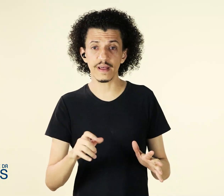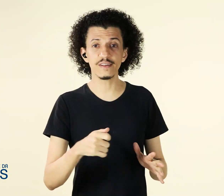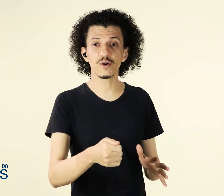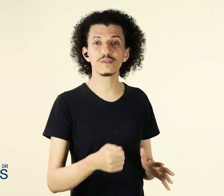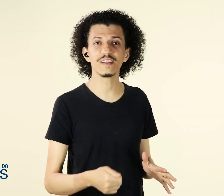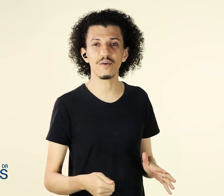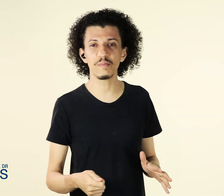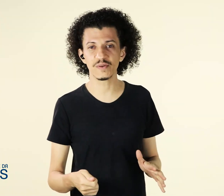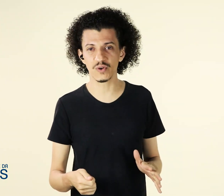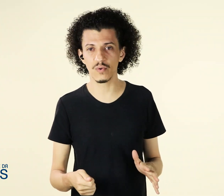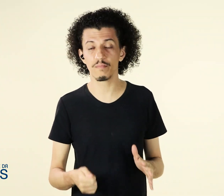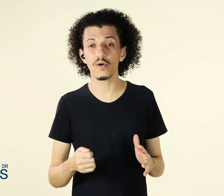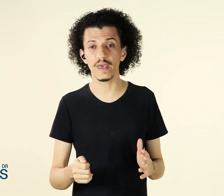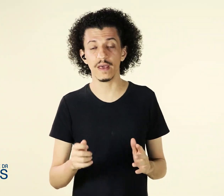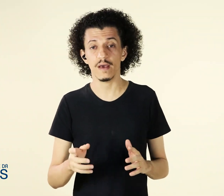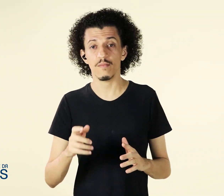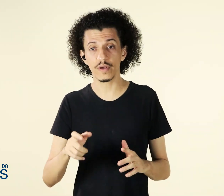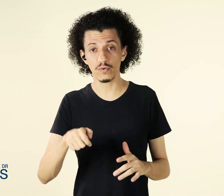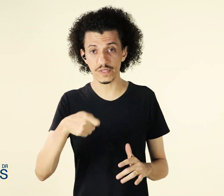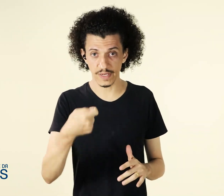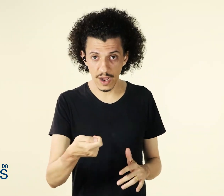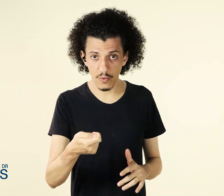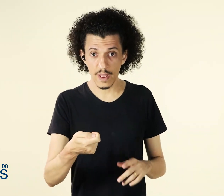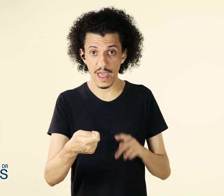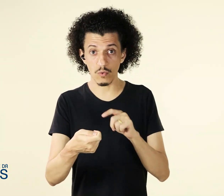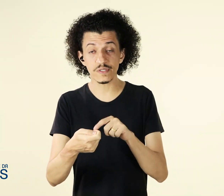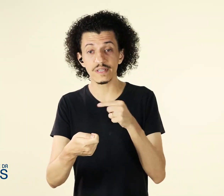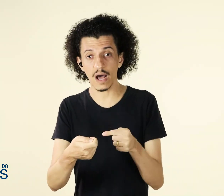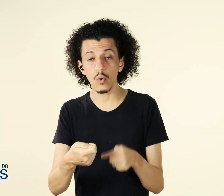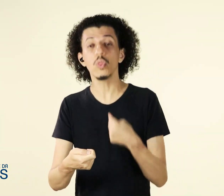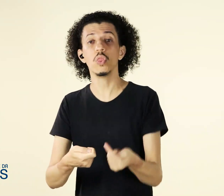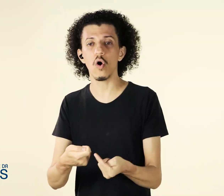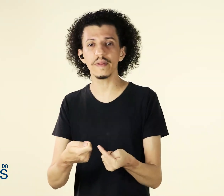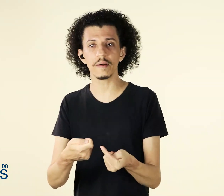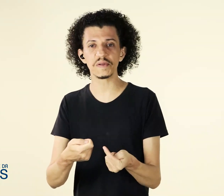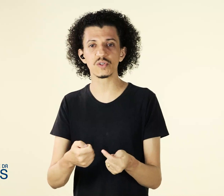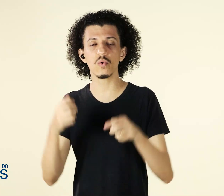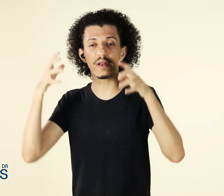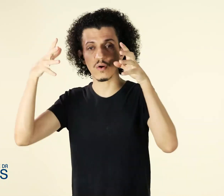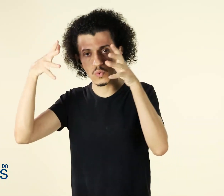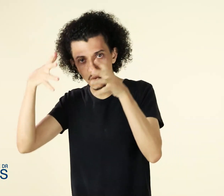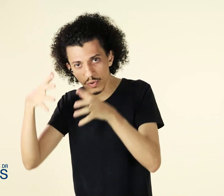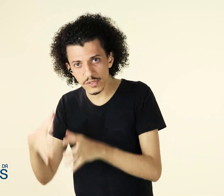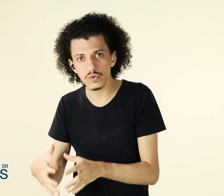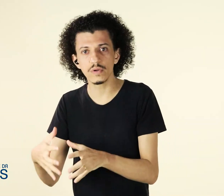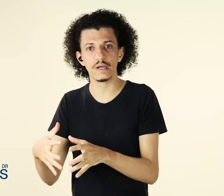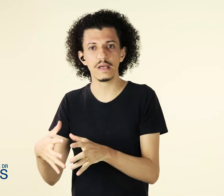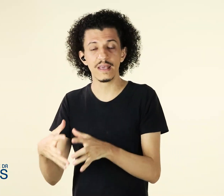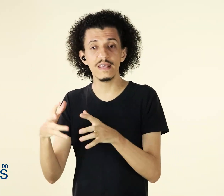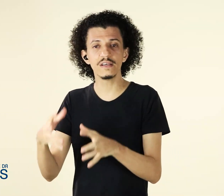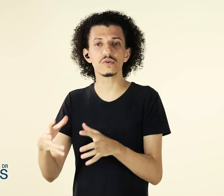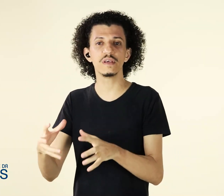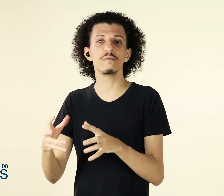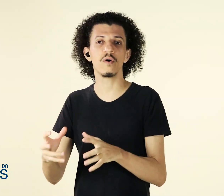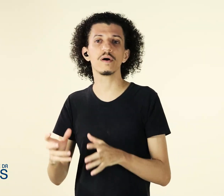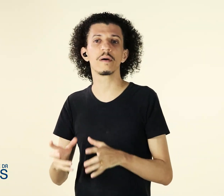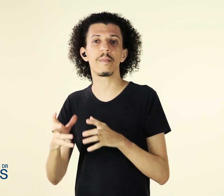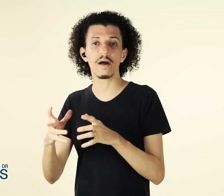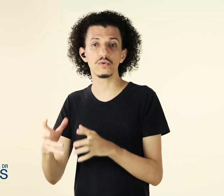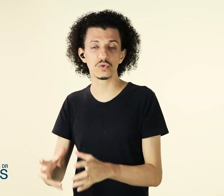só o sinal da pessoa. Por quê? Porque o sinal é o sinal nome da pessoa na cultura surda. E isso que importa para os